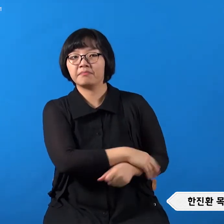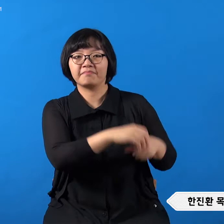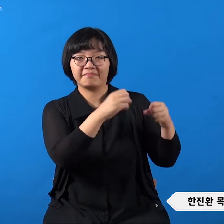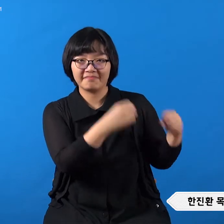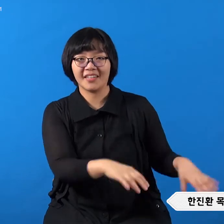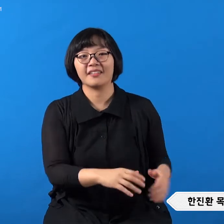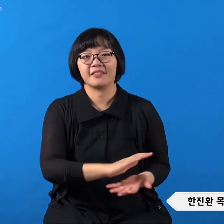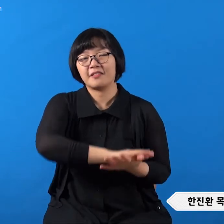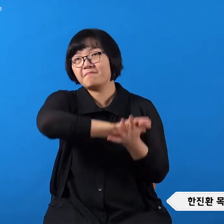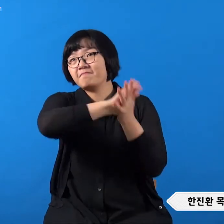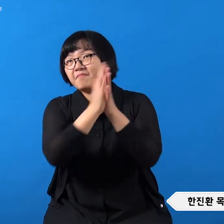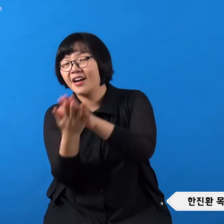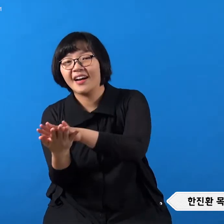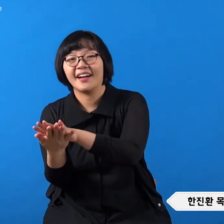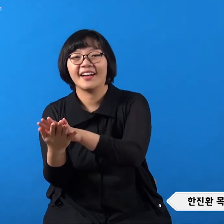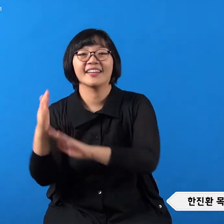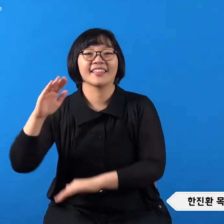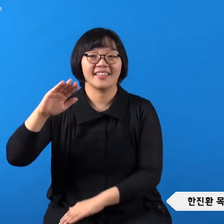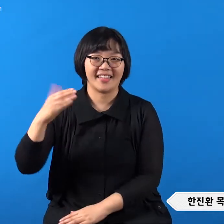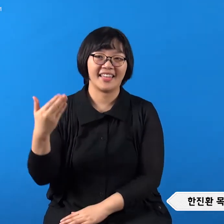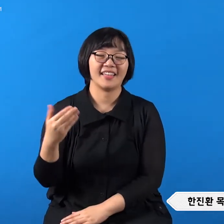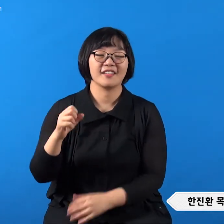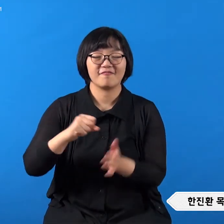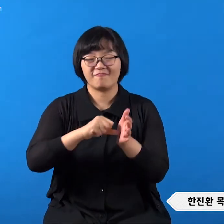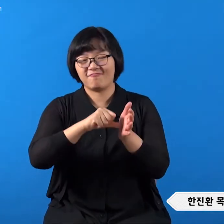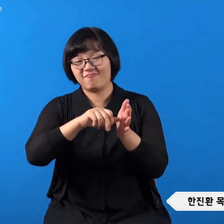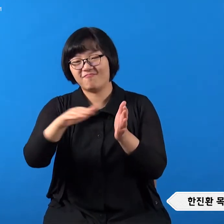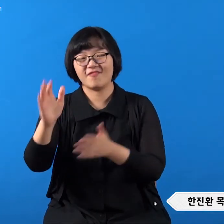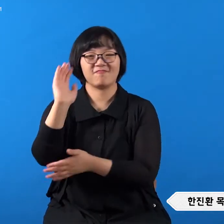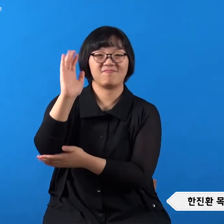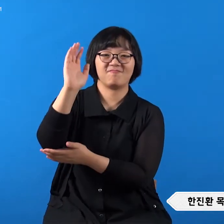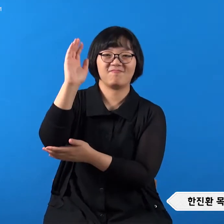있었습니다. 훗날에는 위대한 부흥사까지 됐습니다.